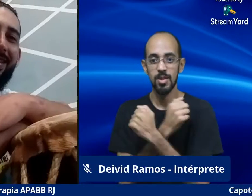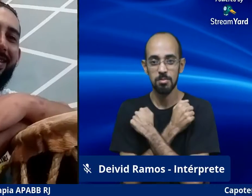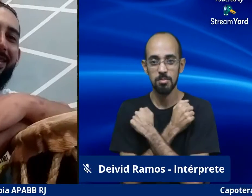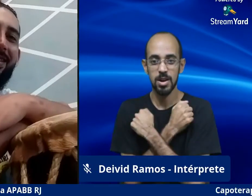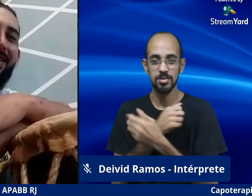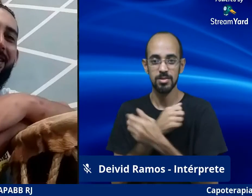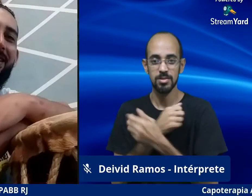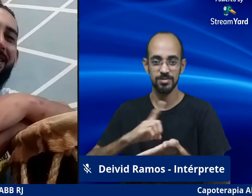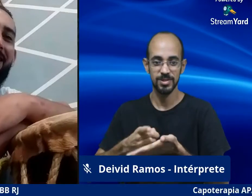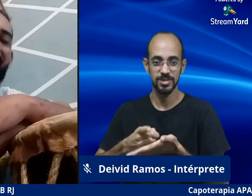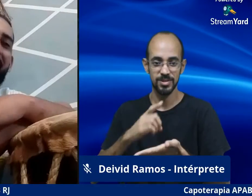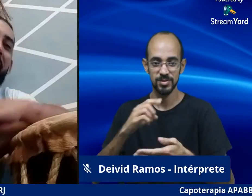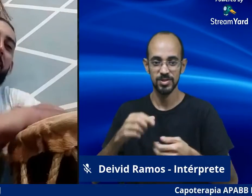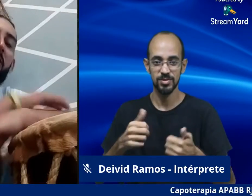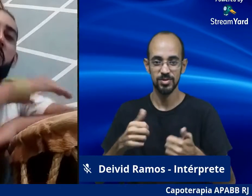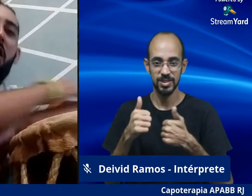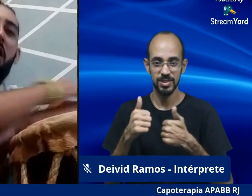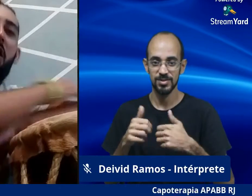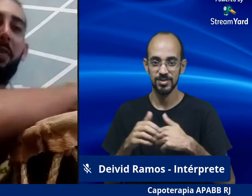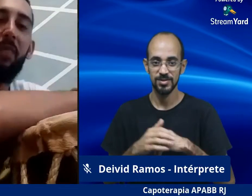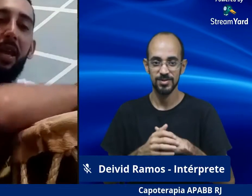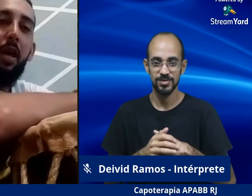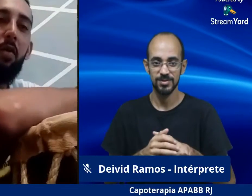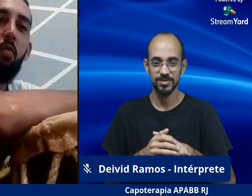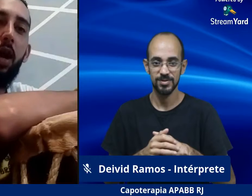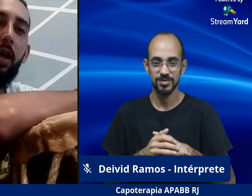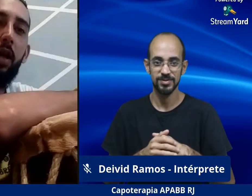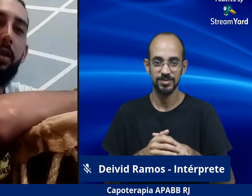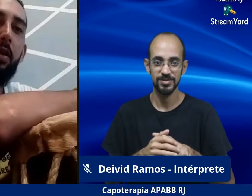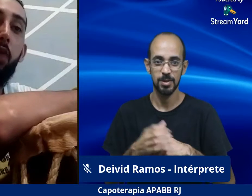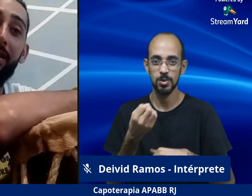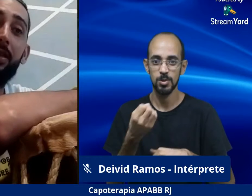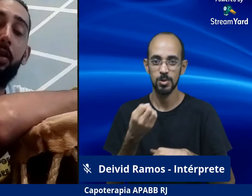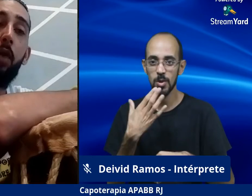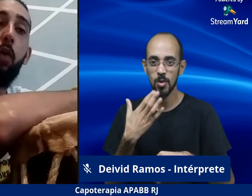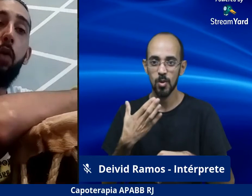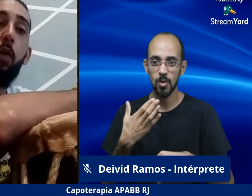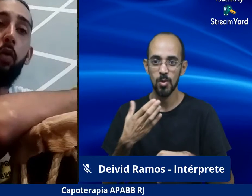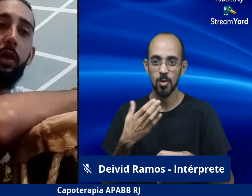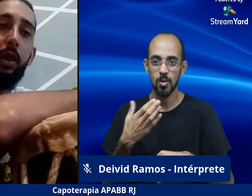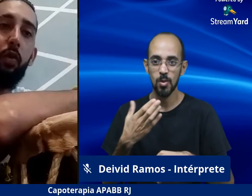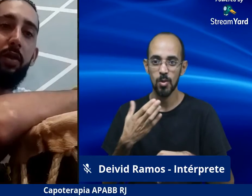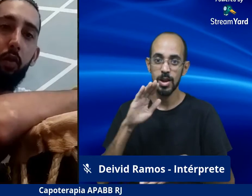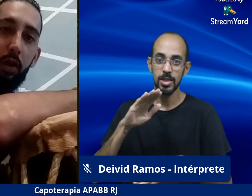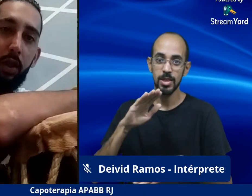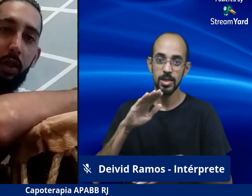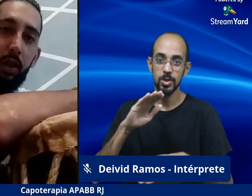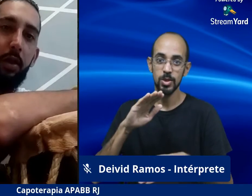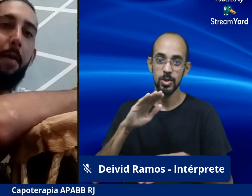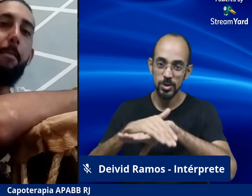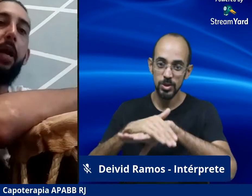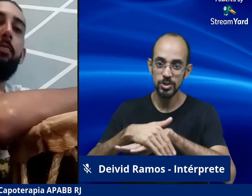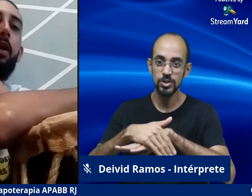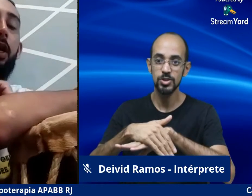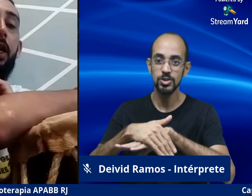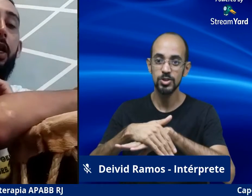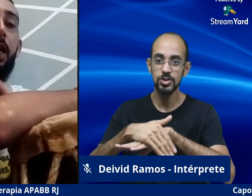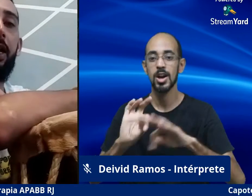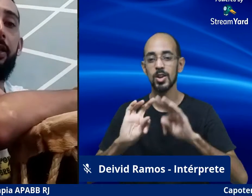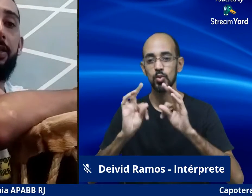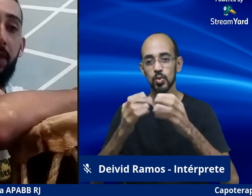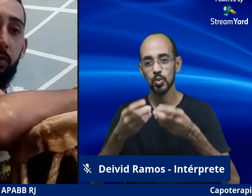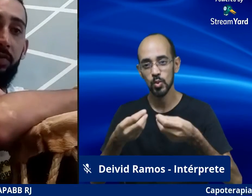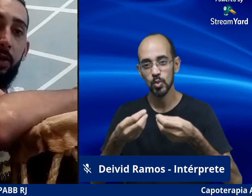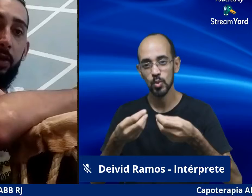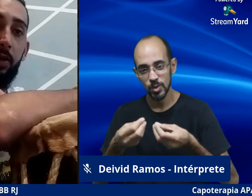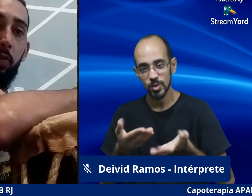Valeu. Show de bola. Boa tarde, não, né? Boa noite a todos e todas, né? Queria